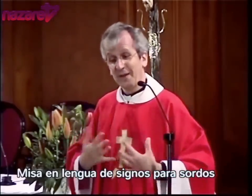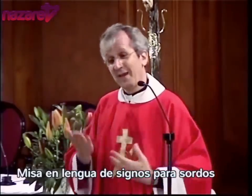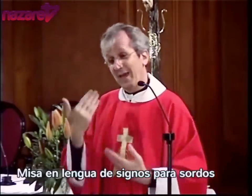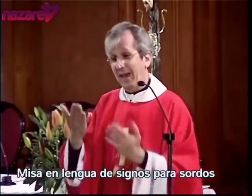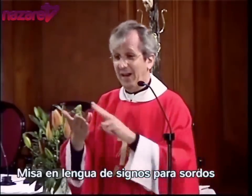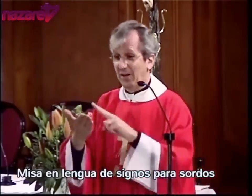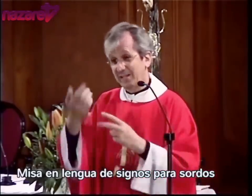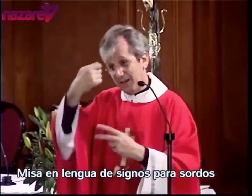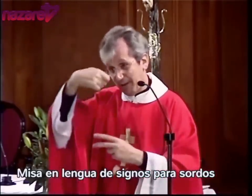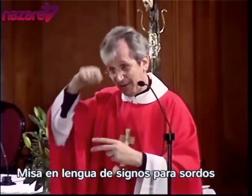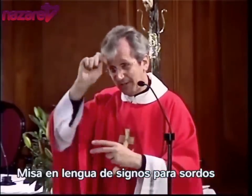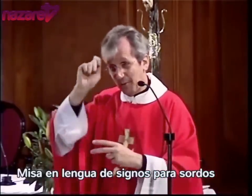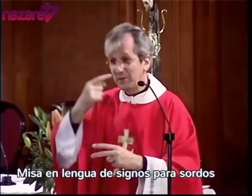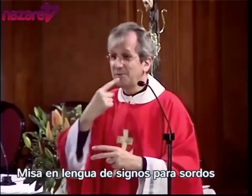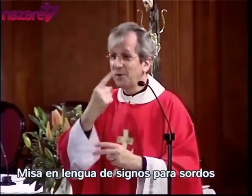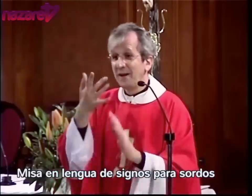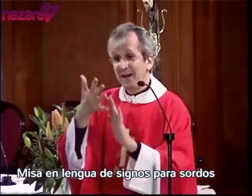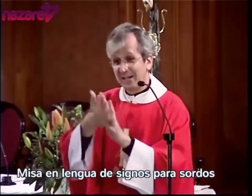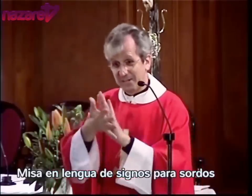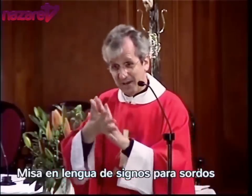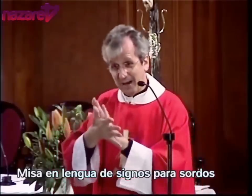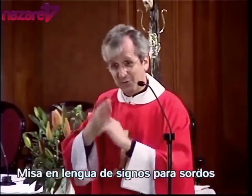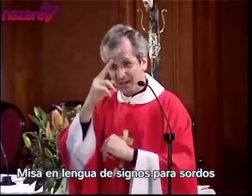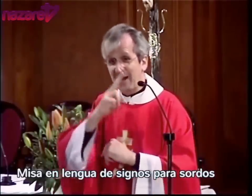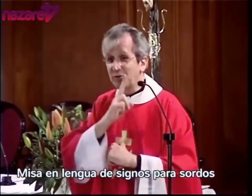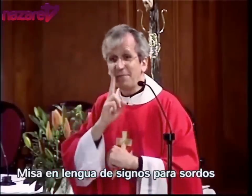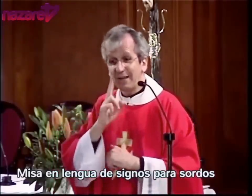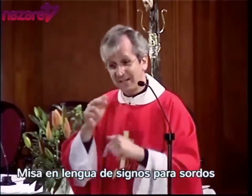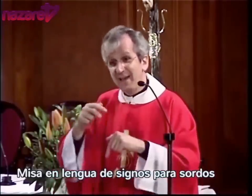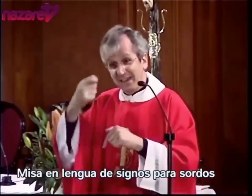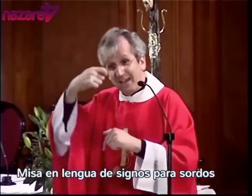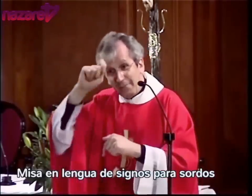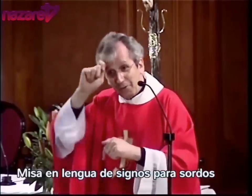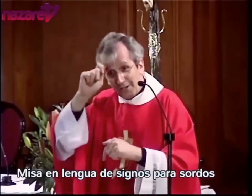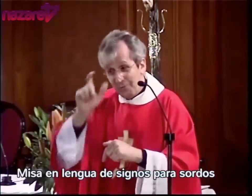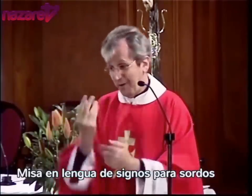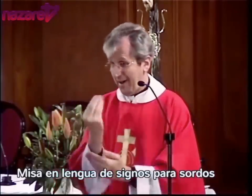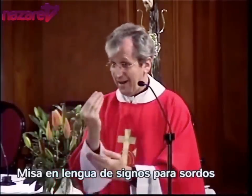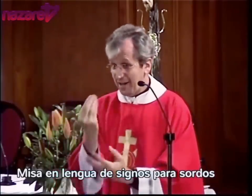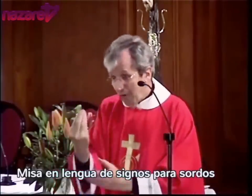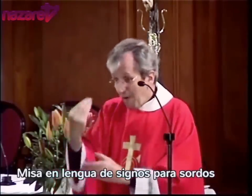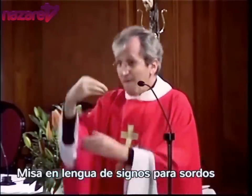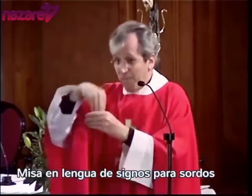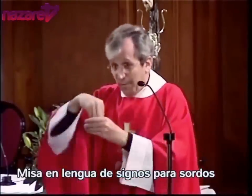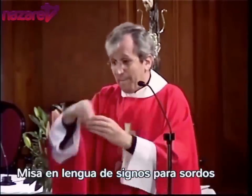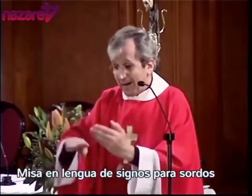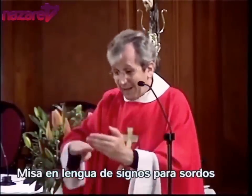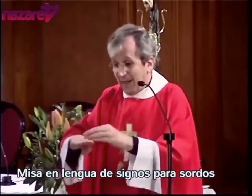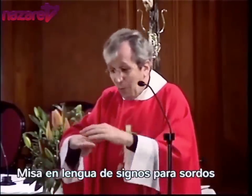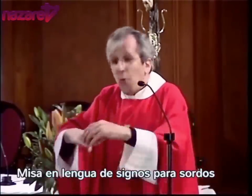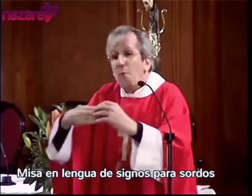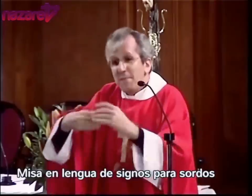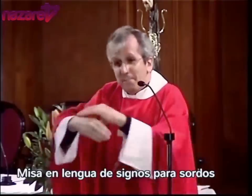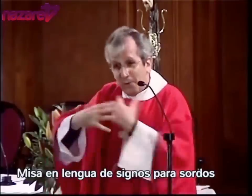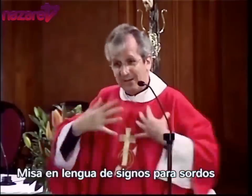cuerpo. En las celebraciones de bautismo les explicamos a los padres que en el bautismo el niño forma parte